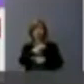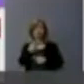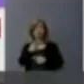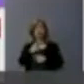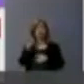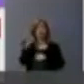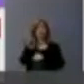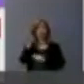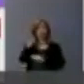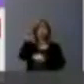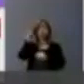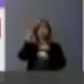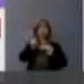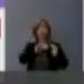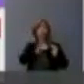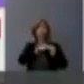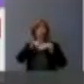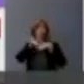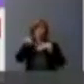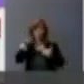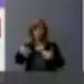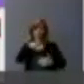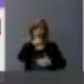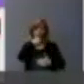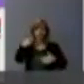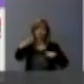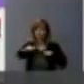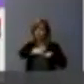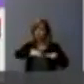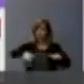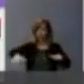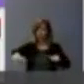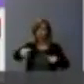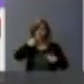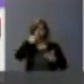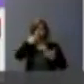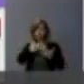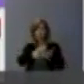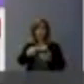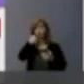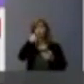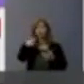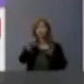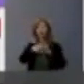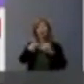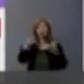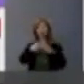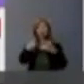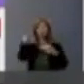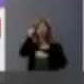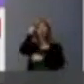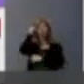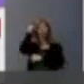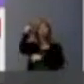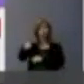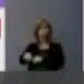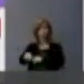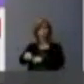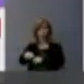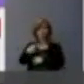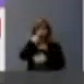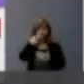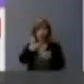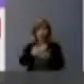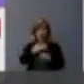ritrovarsi in un luogo che è un laboratorio di cultura quindi tutto ciò che rappresenta la possibilità dello